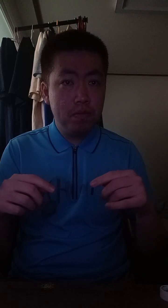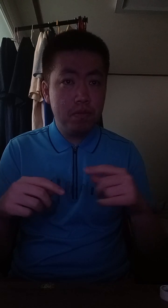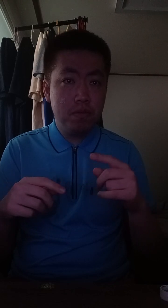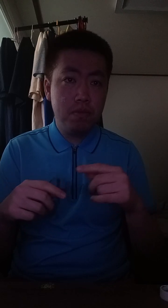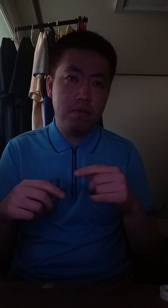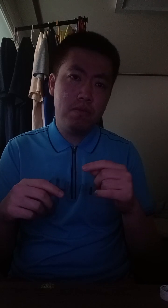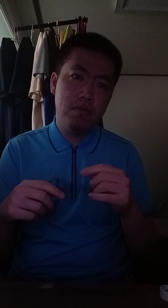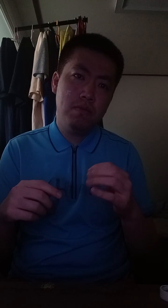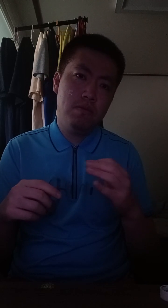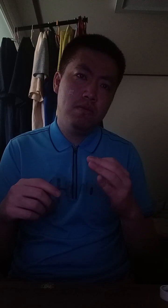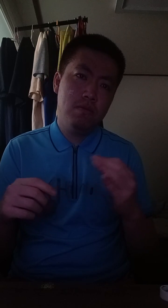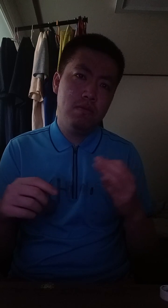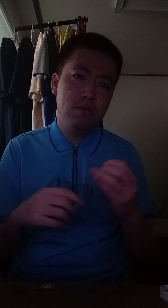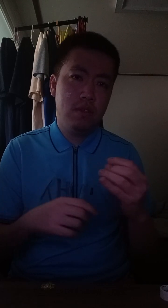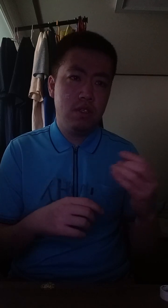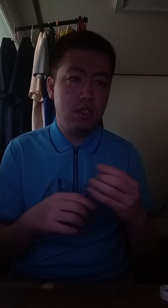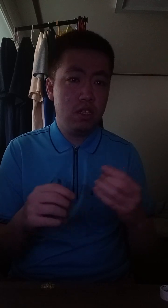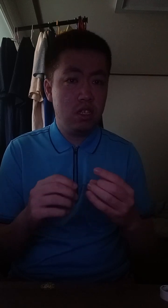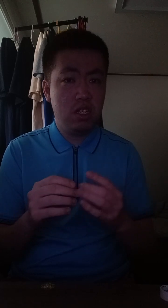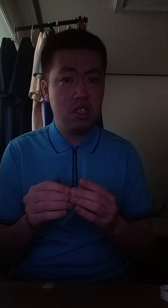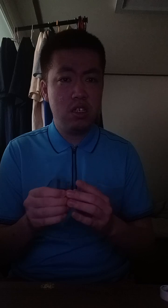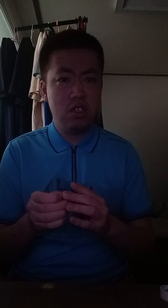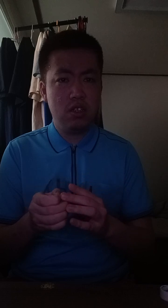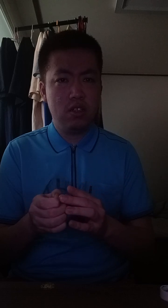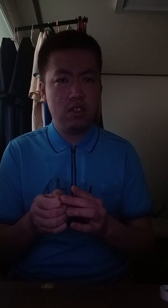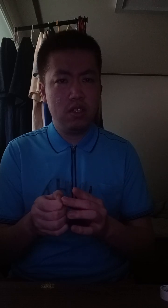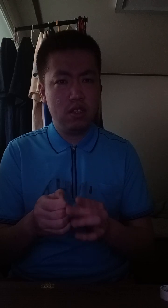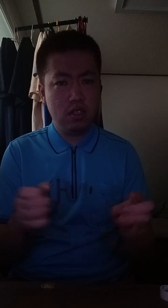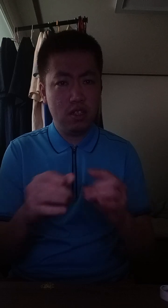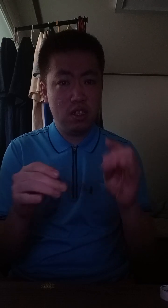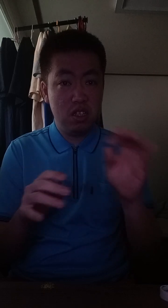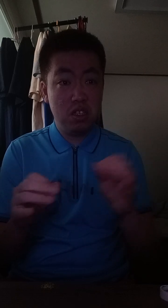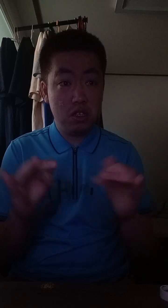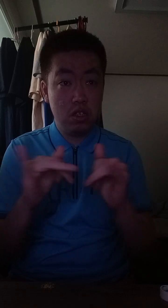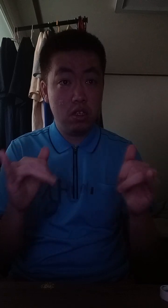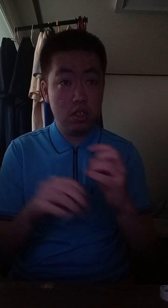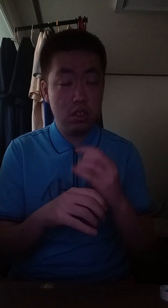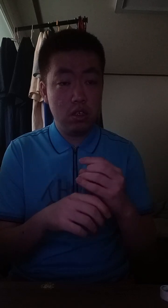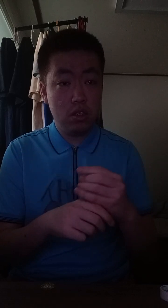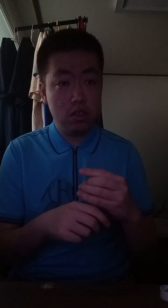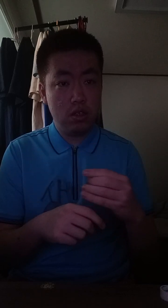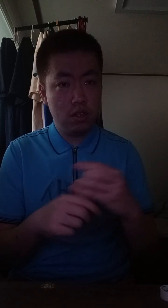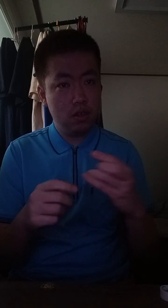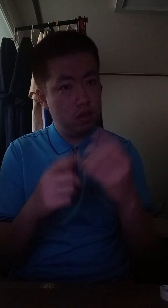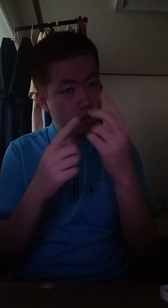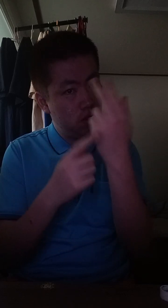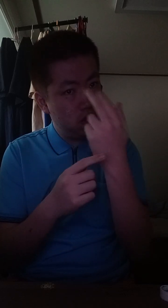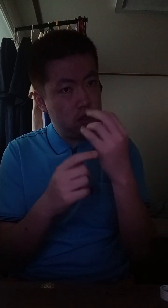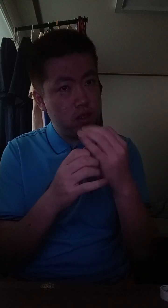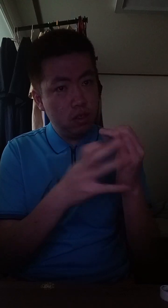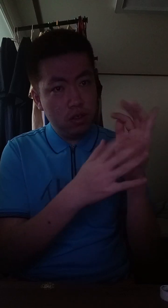있었습니다. 누군가의 알 수 없는 사람에 의해서 배수 구멍이 열린 것 같습니다. 저희가 CCTV로 그 상황을 분석하고